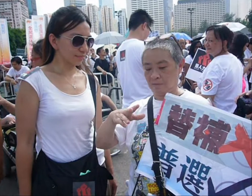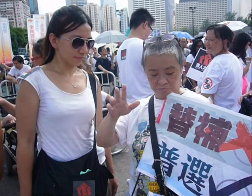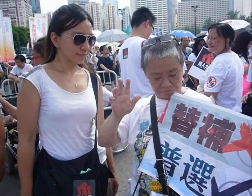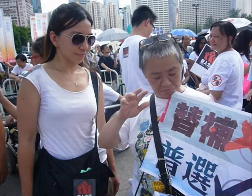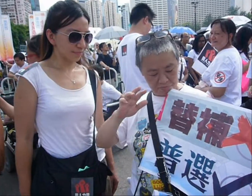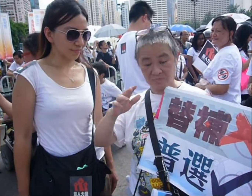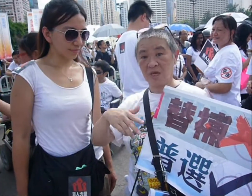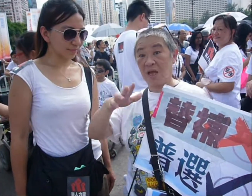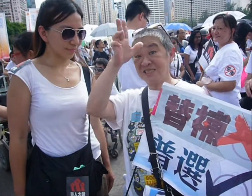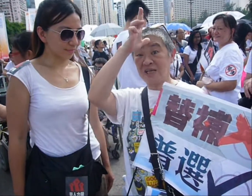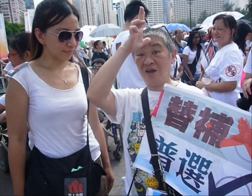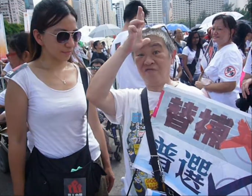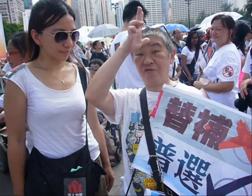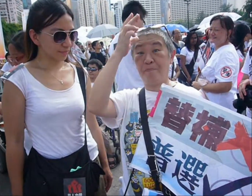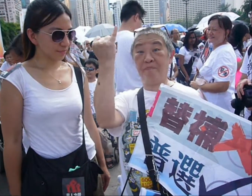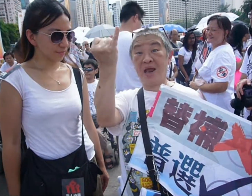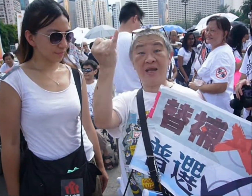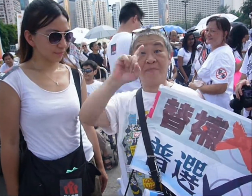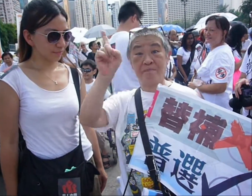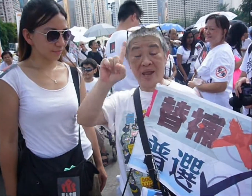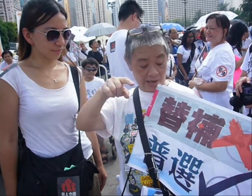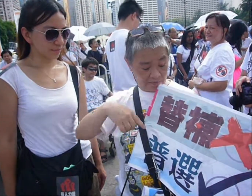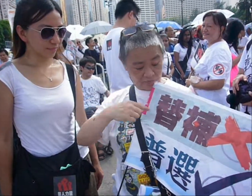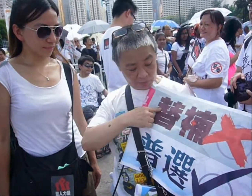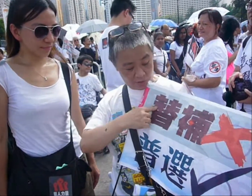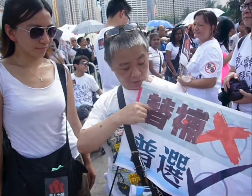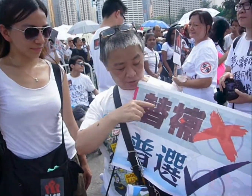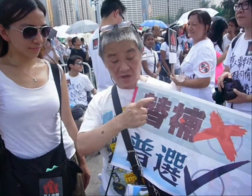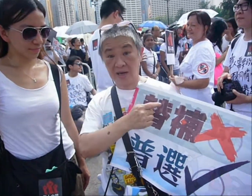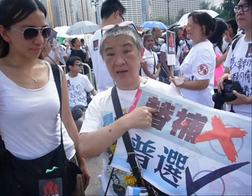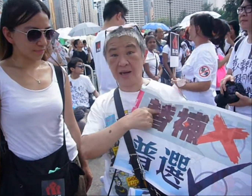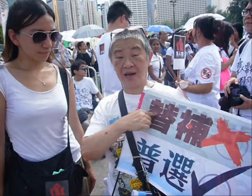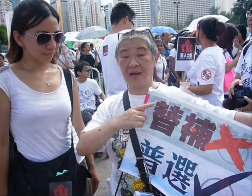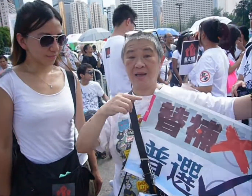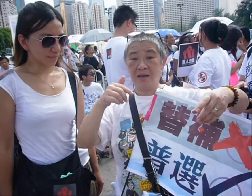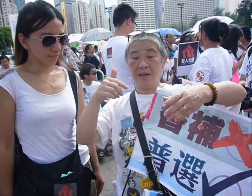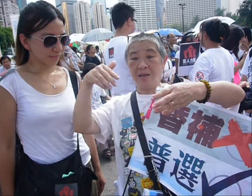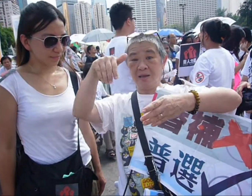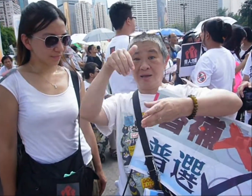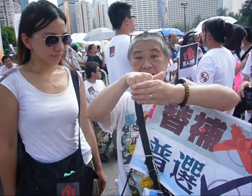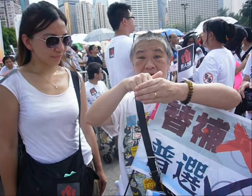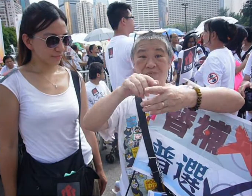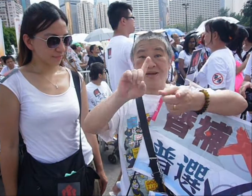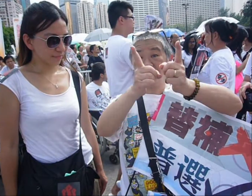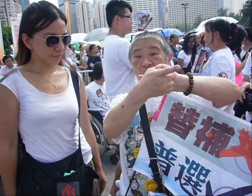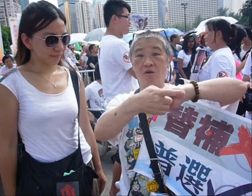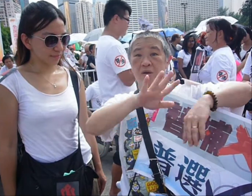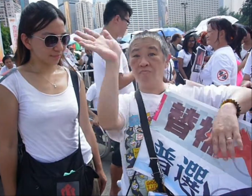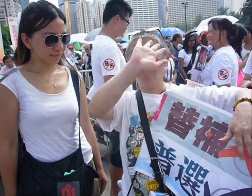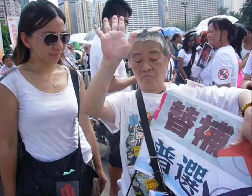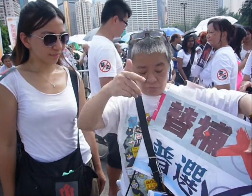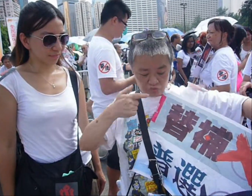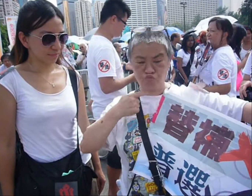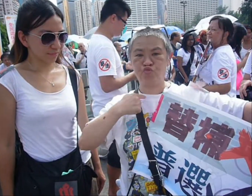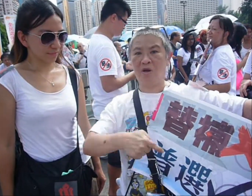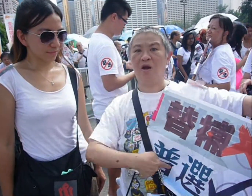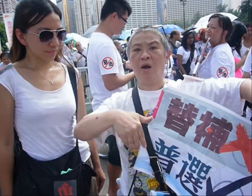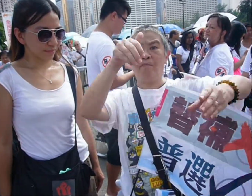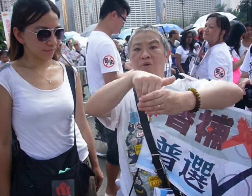港擺脱過去殖民地身份擔當未來發展嘅基石，但係到咗